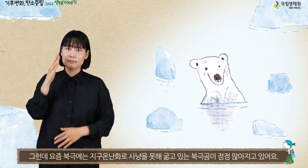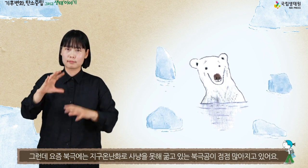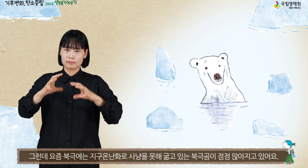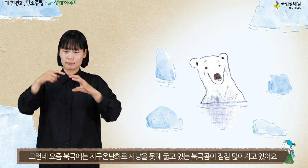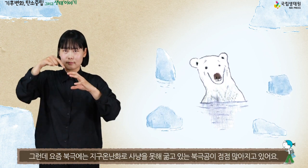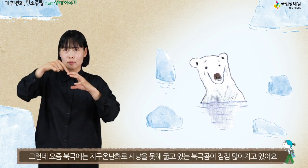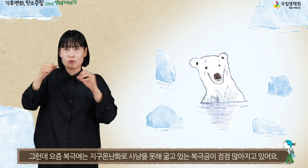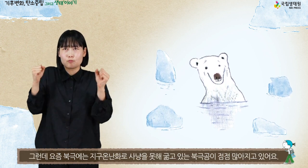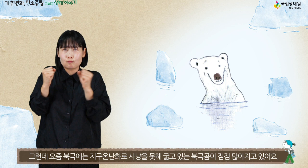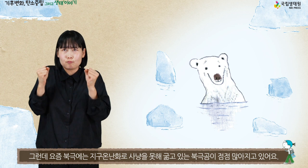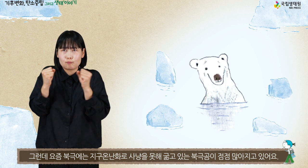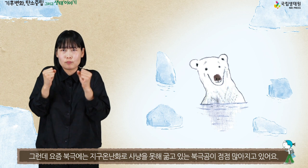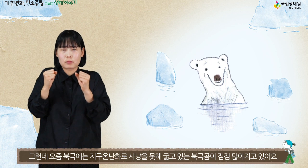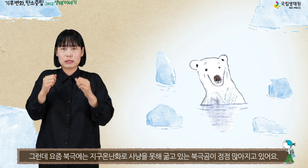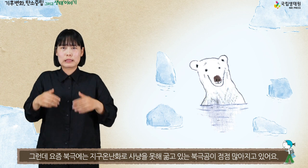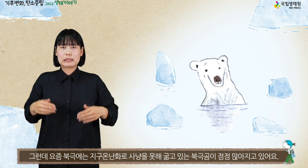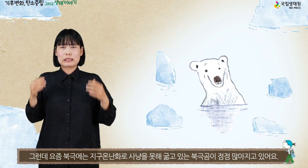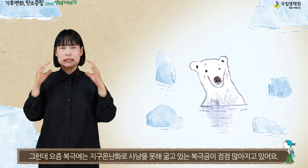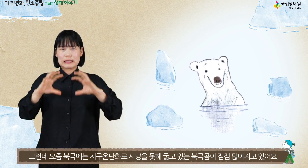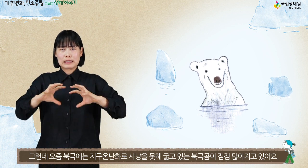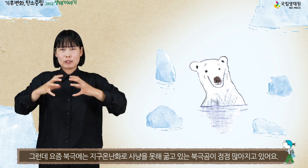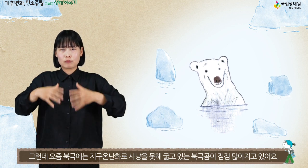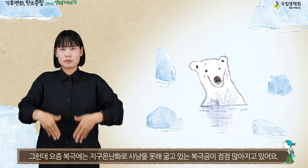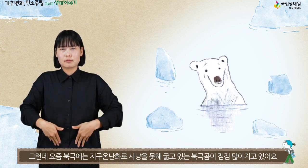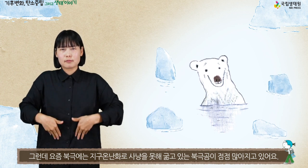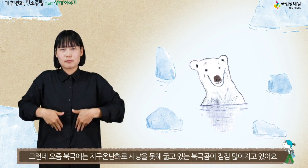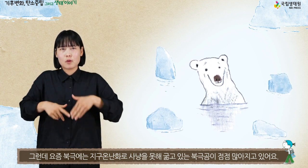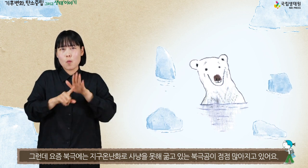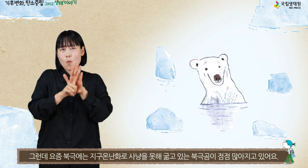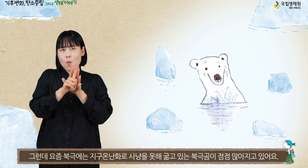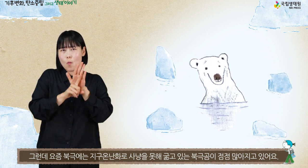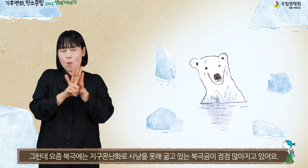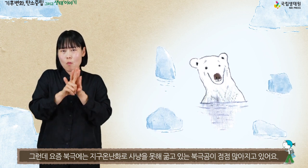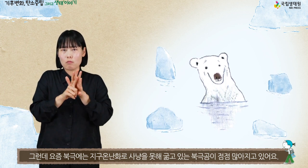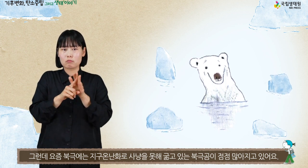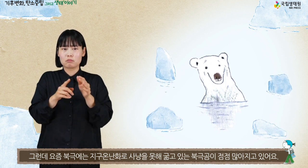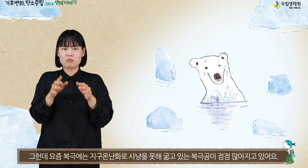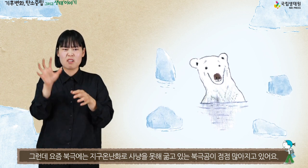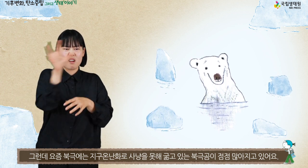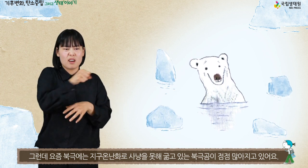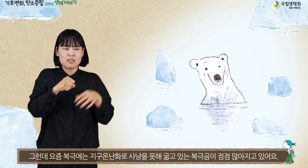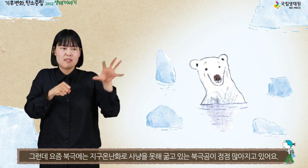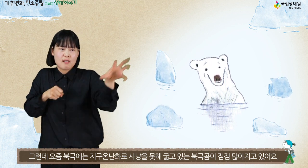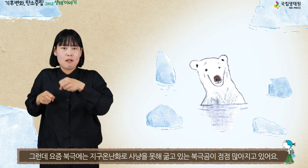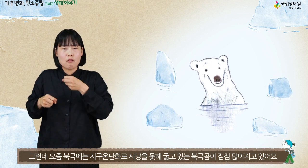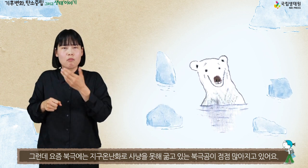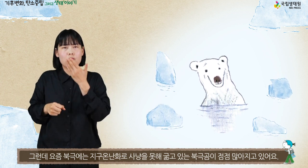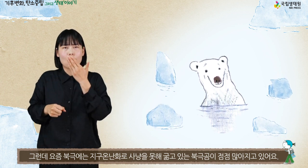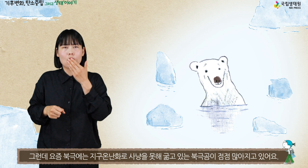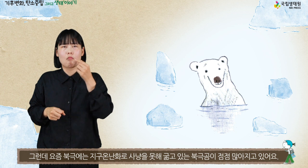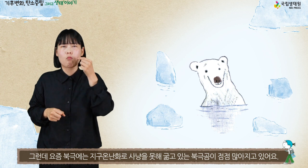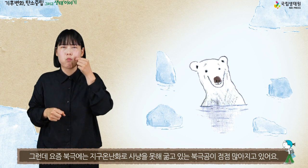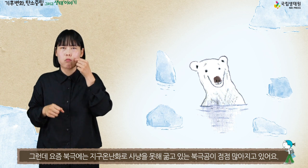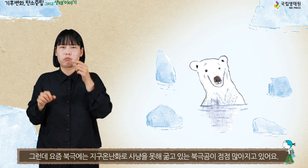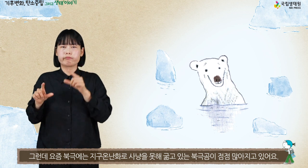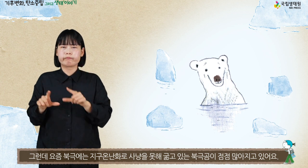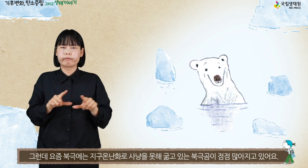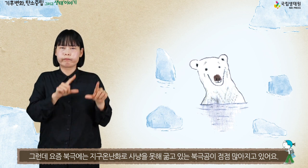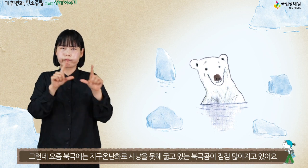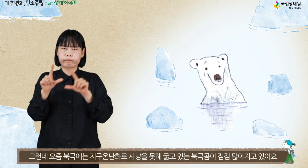그런데 요즘 북극에는 지구온난화로 사냥을 못해 굶고 있는 북극곰이 점점 많아지고 있어요.